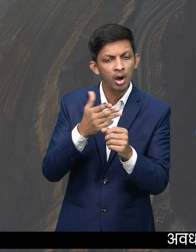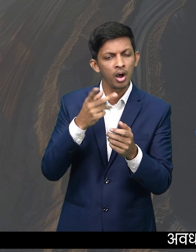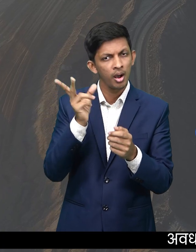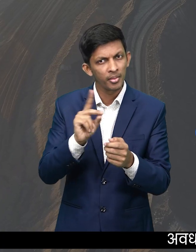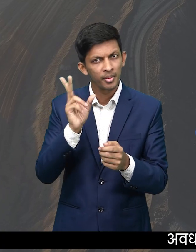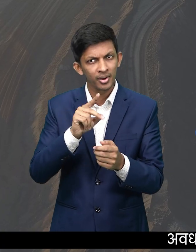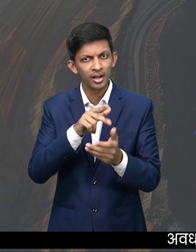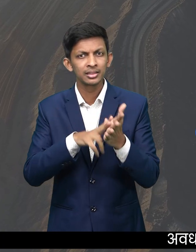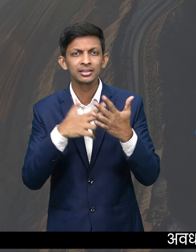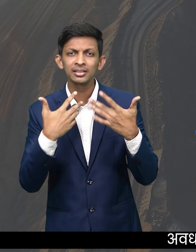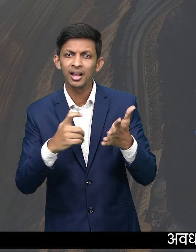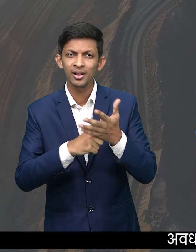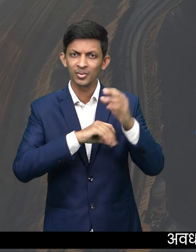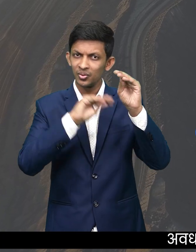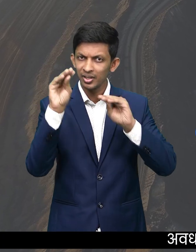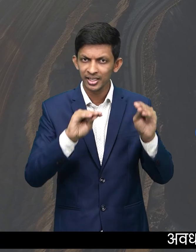करें।